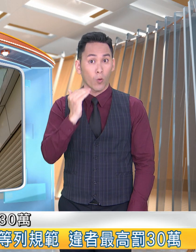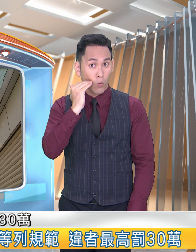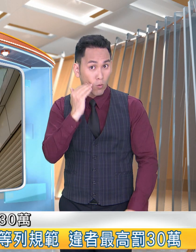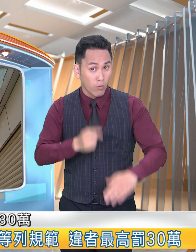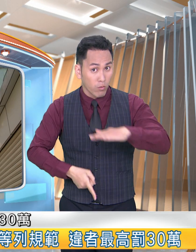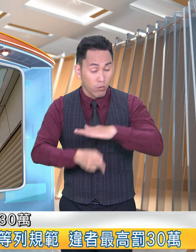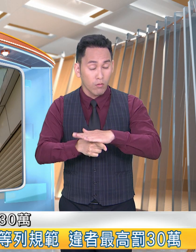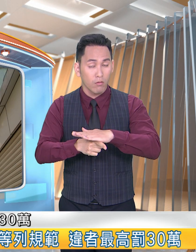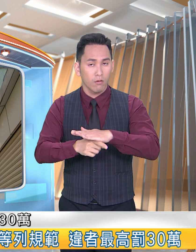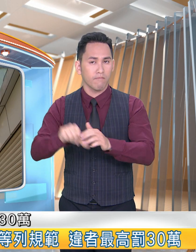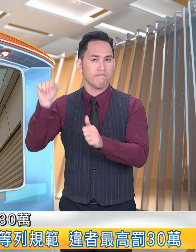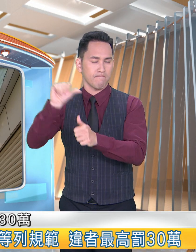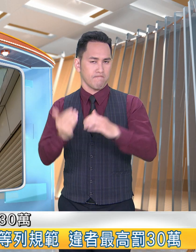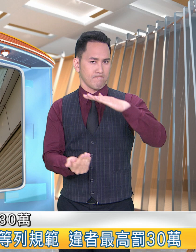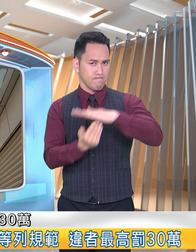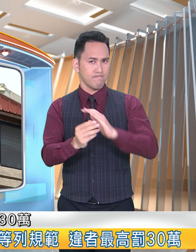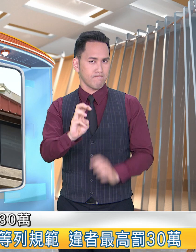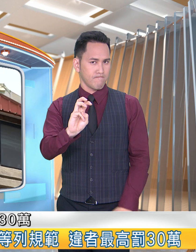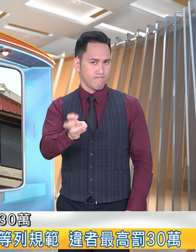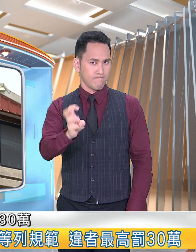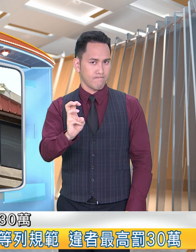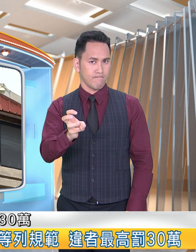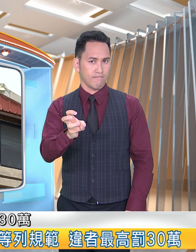罚到30万元。